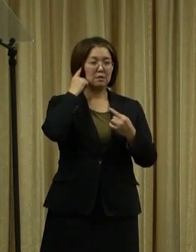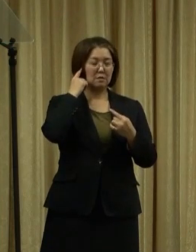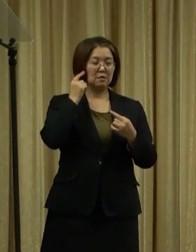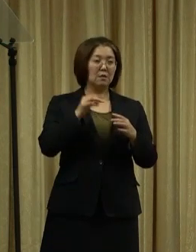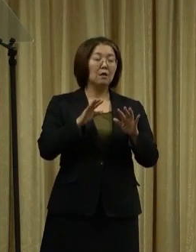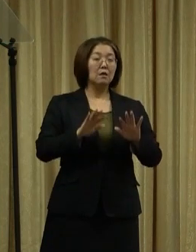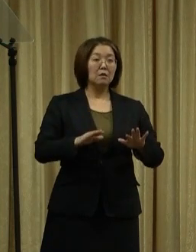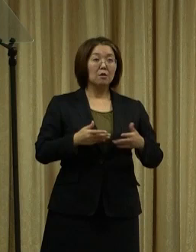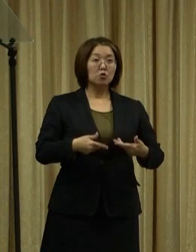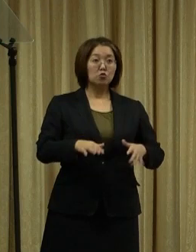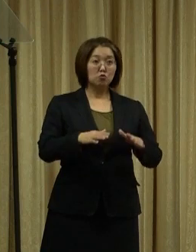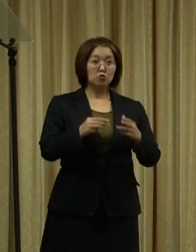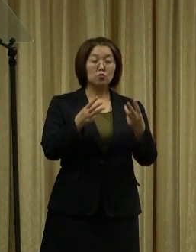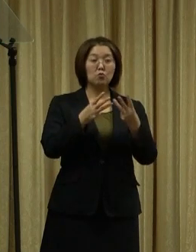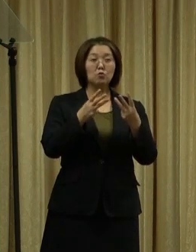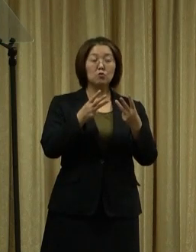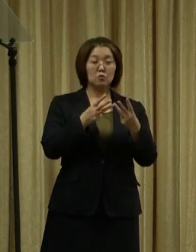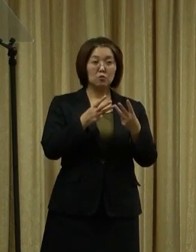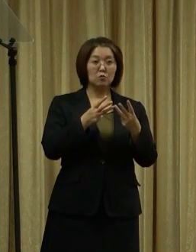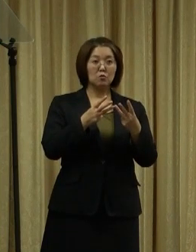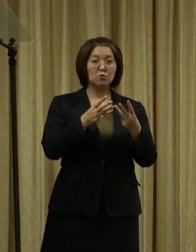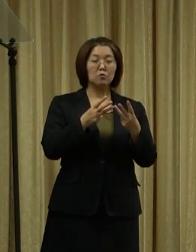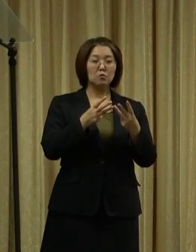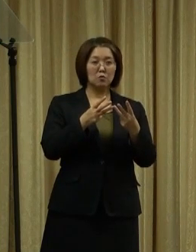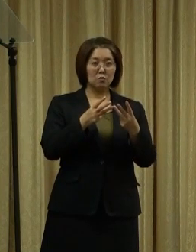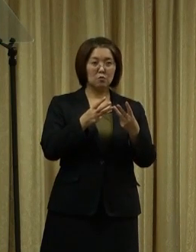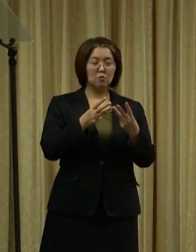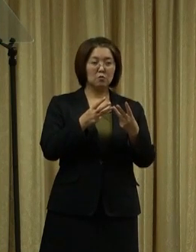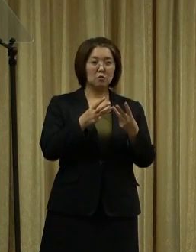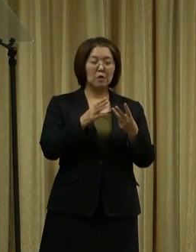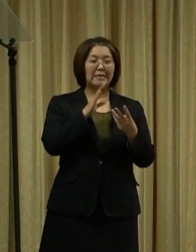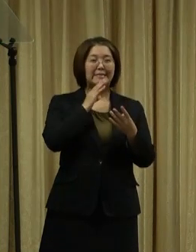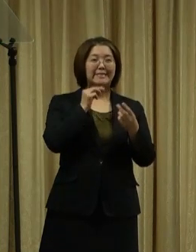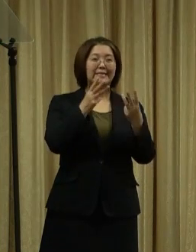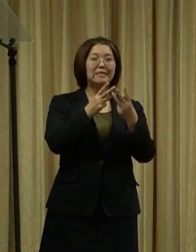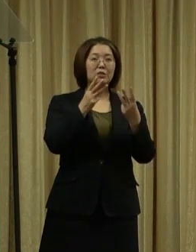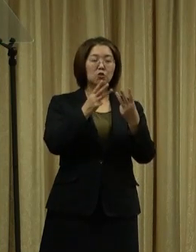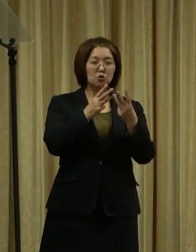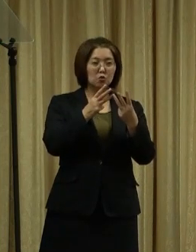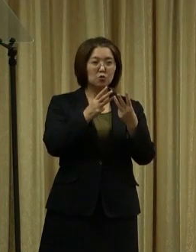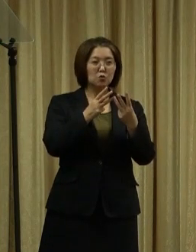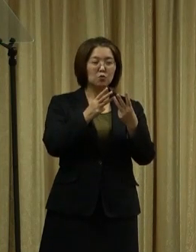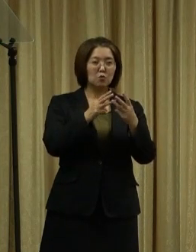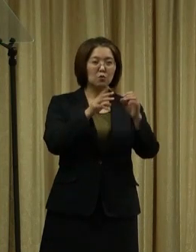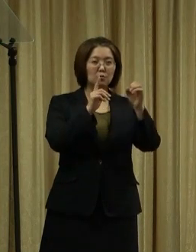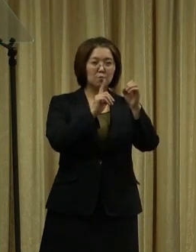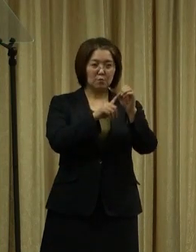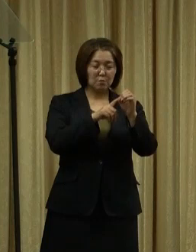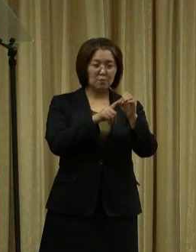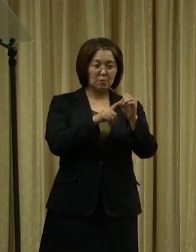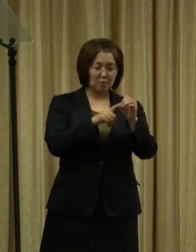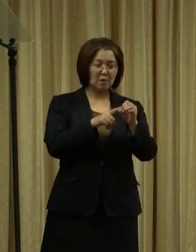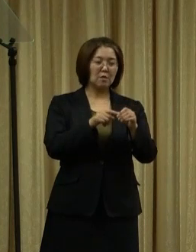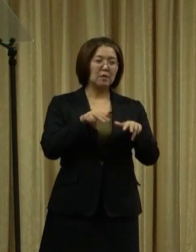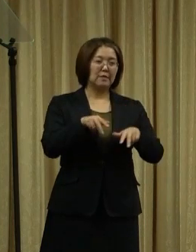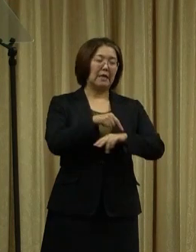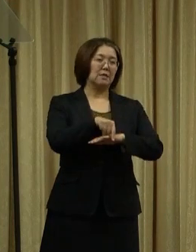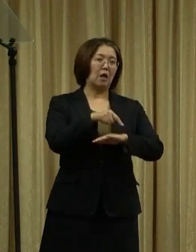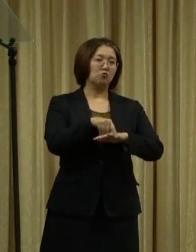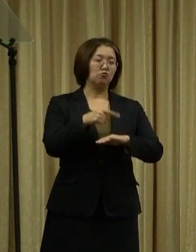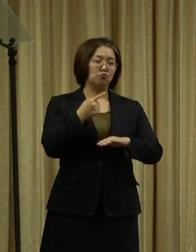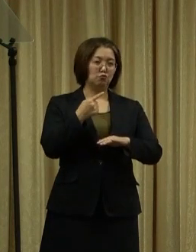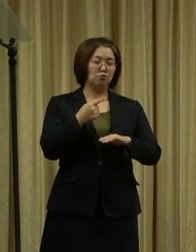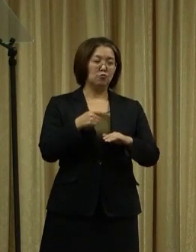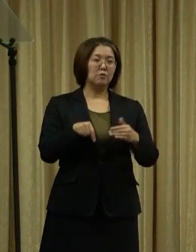々出生率はもう追い求めていませんと言っておきますが、出生数の実数を追い求める政策に舵を切っています。その一